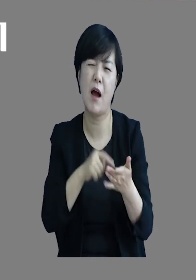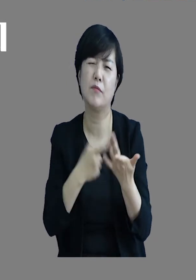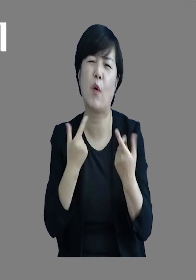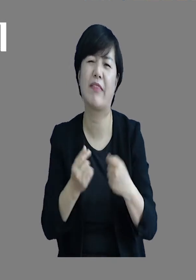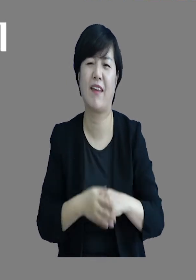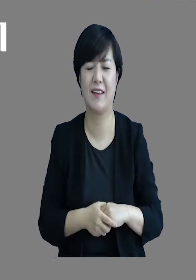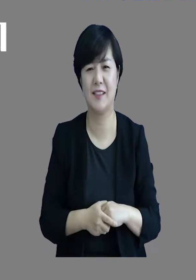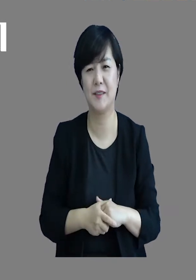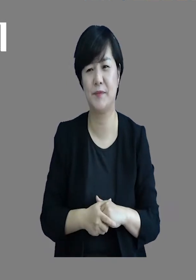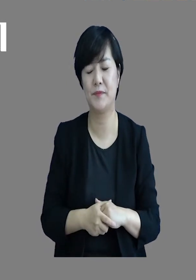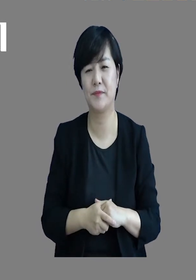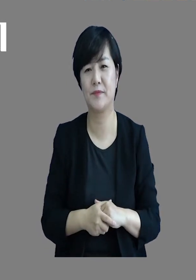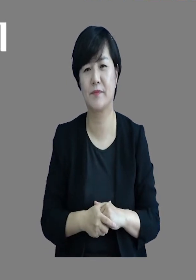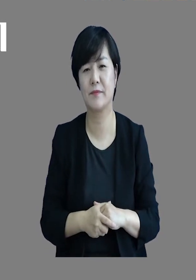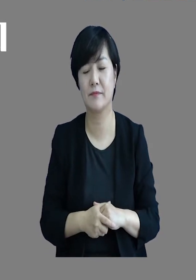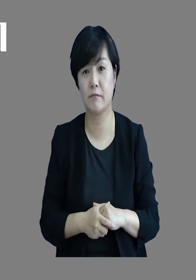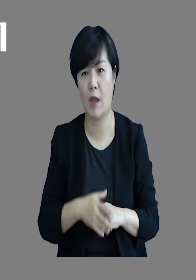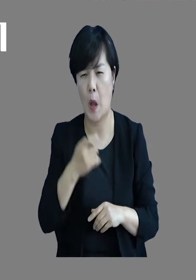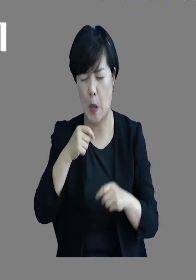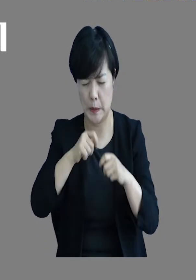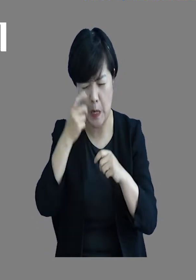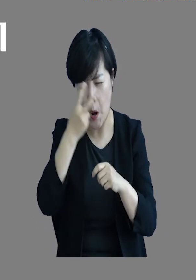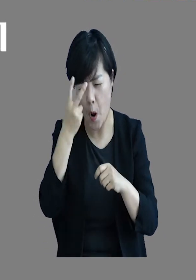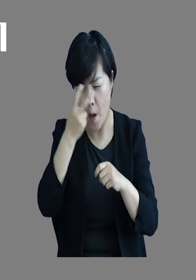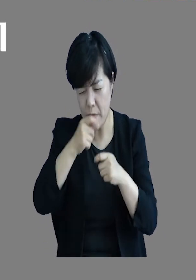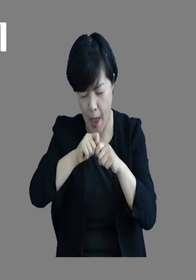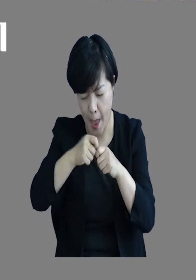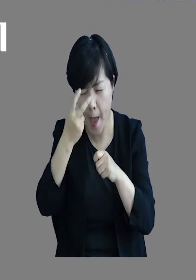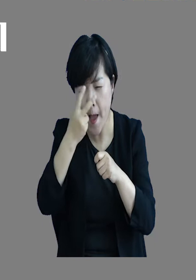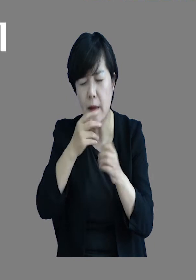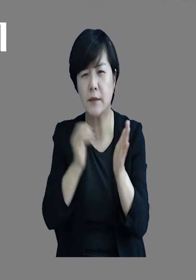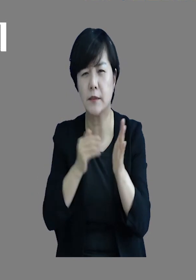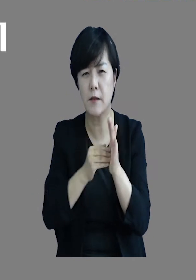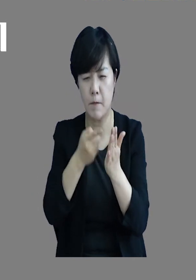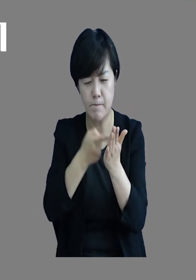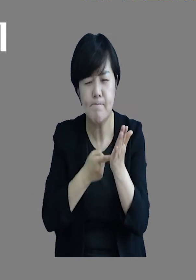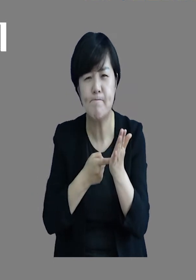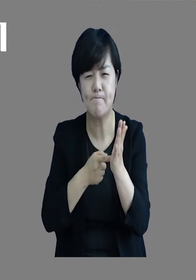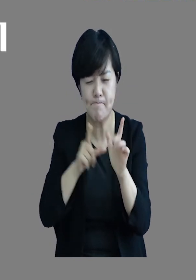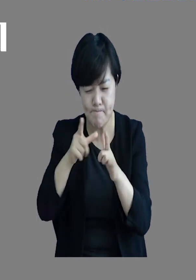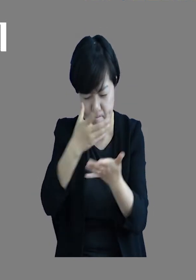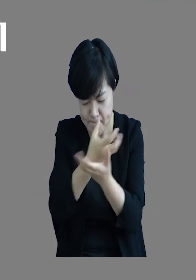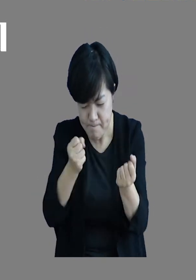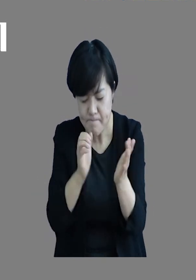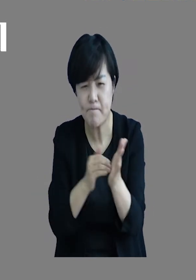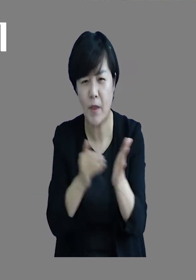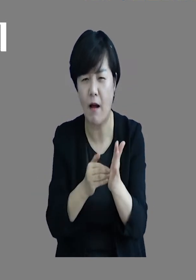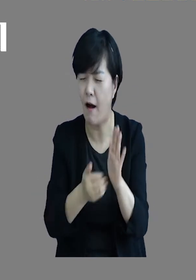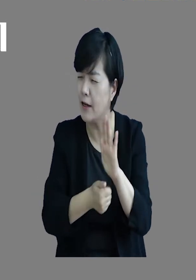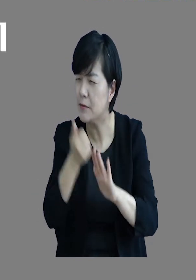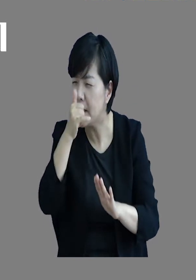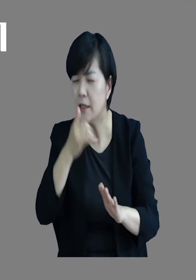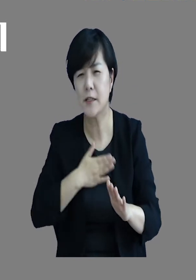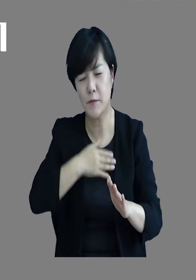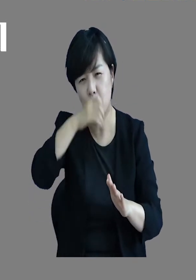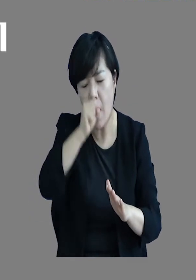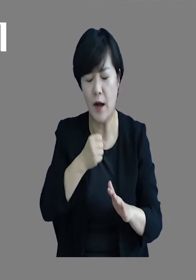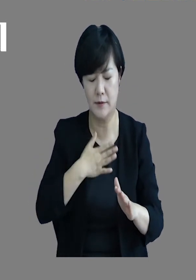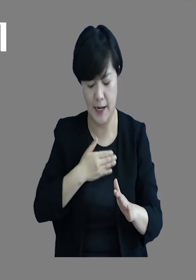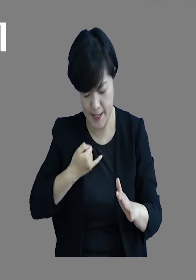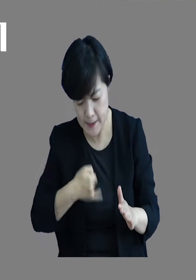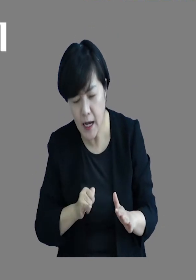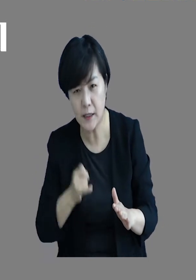똑같죠. 검사를 다 해가지고 수술할 자를 딱 잡았어요. 그래 저거 너무 기분이 좋더라고. 희망이 있더라고. 이제는 우리 딸은